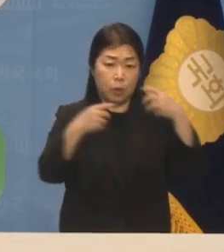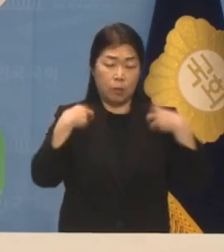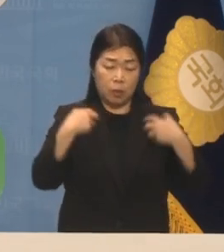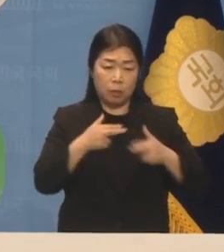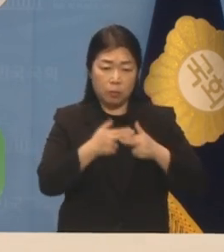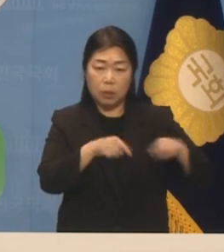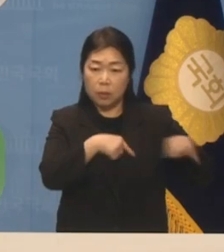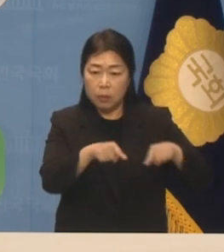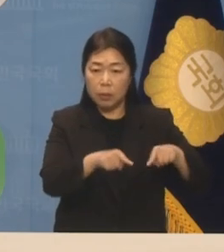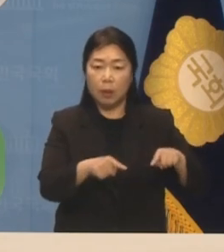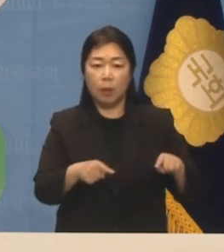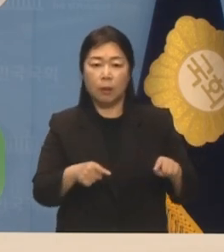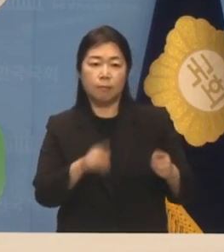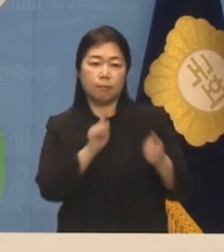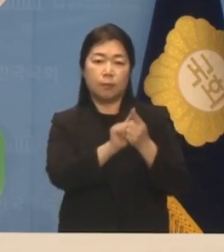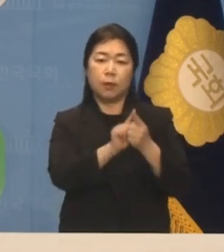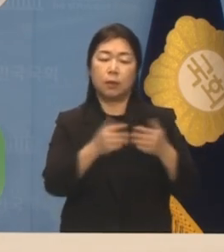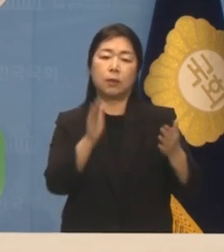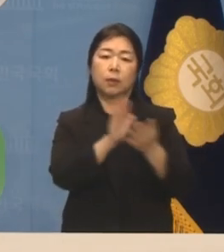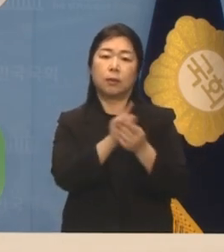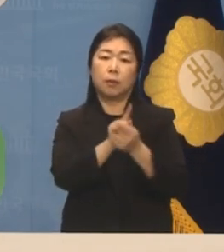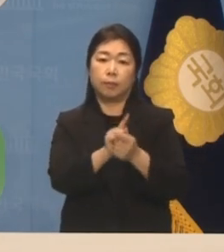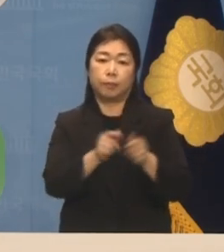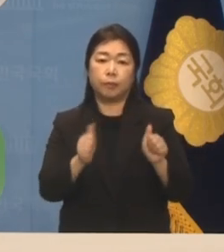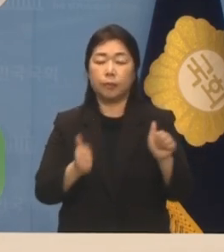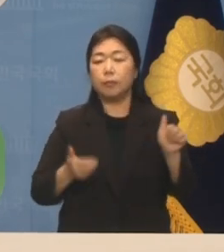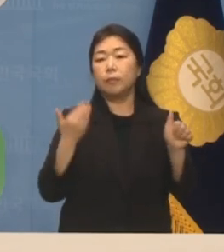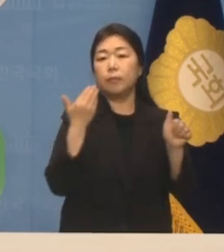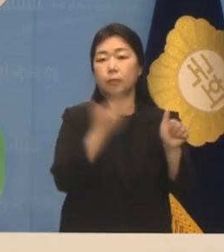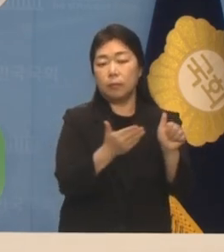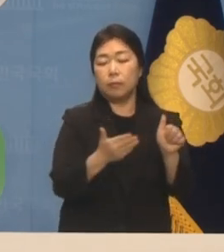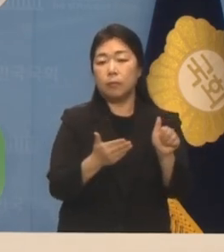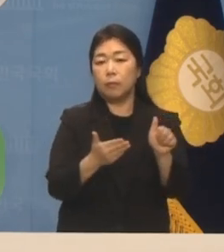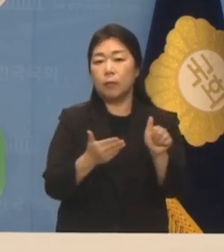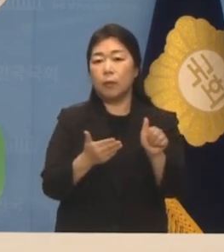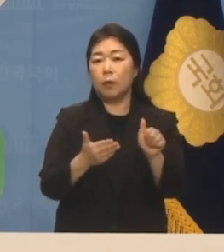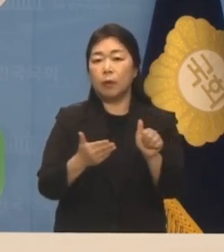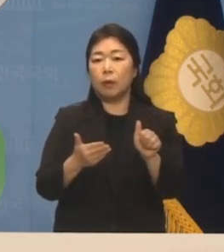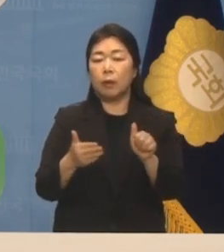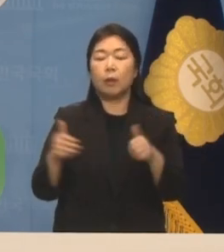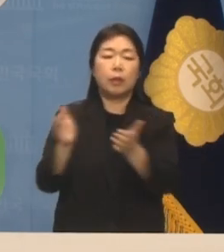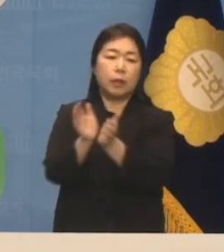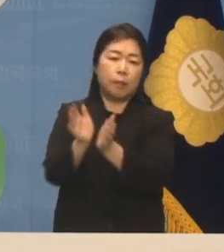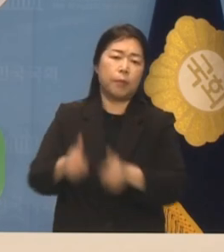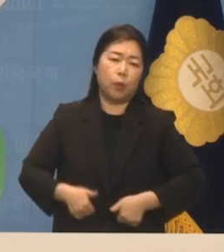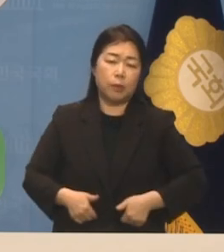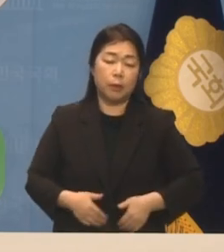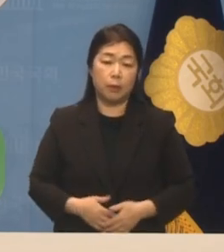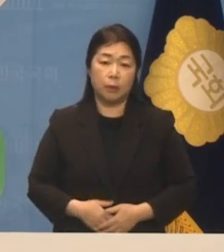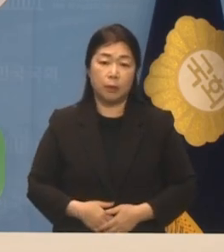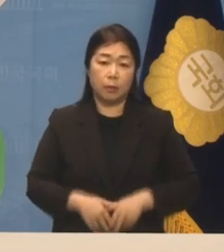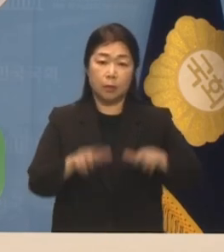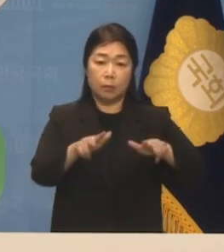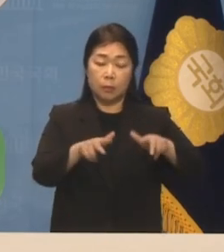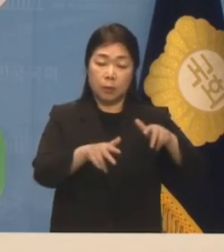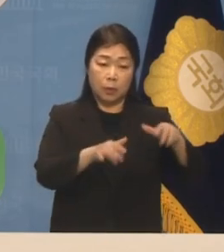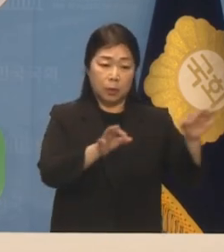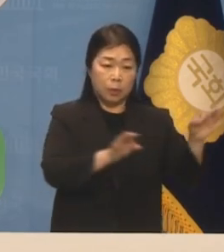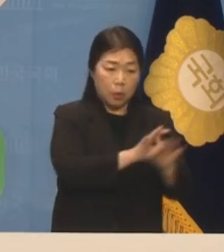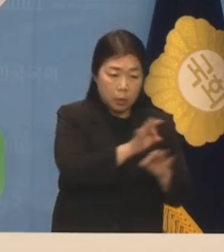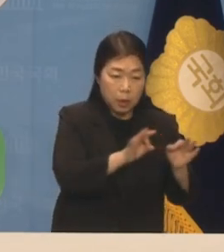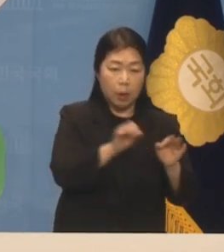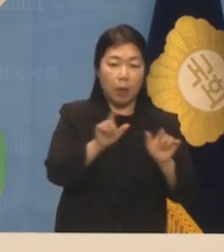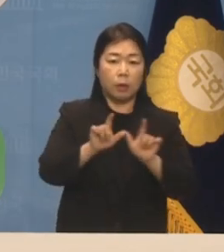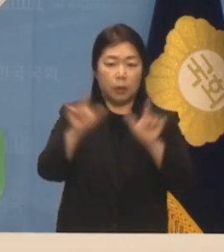폭정에 맞서는 전면적 정권 심판 노선이 필요하다고 생각합니다. 한국 사회가 경제 위기,